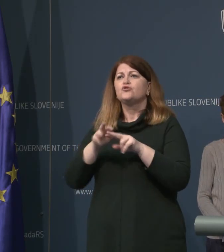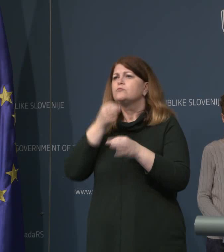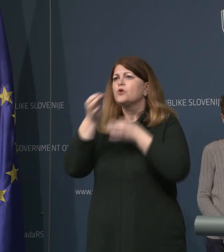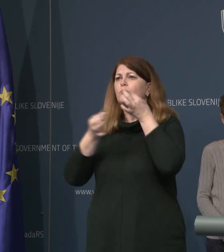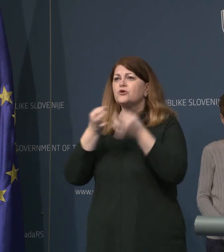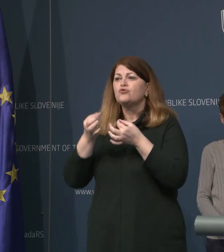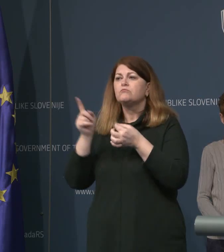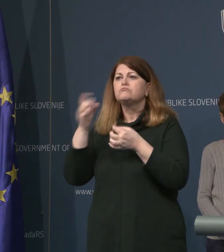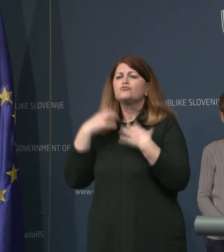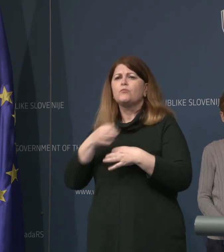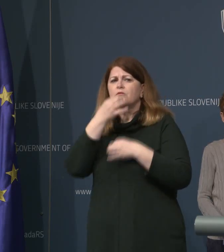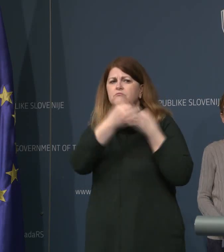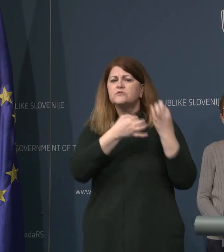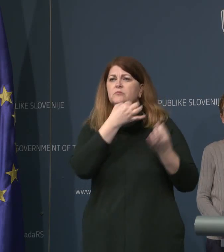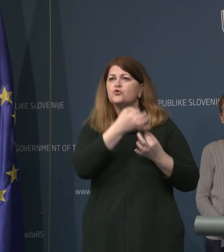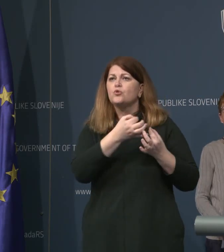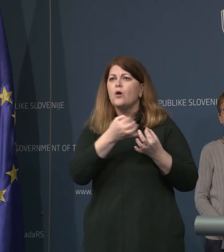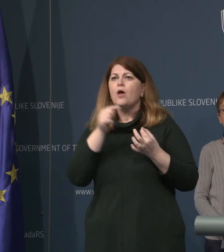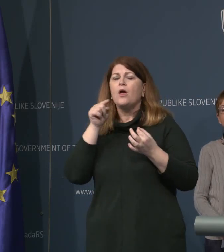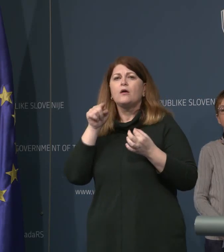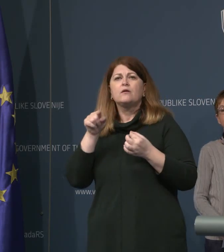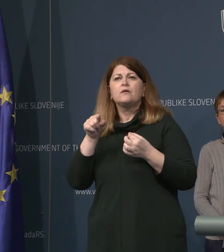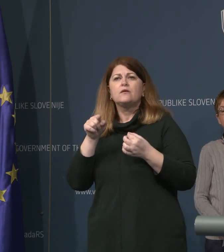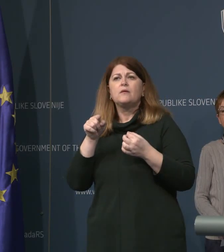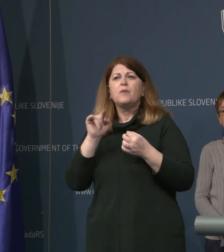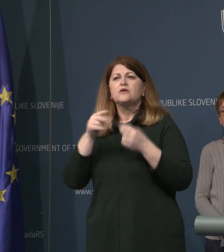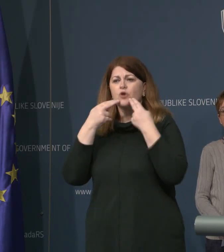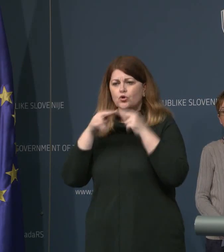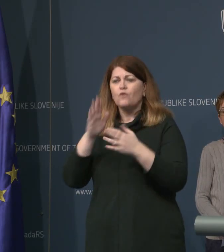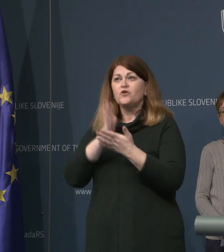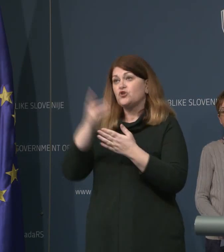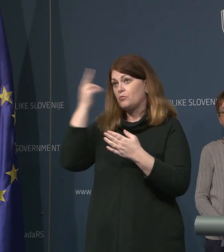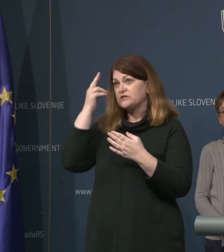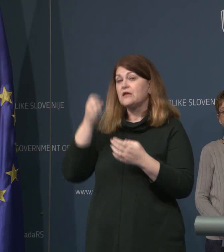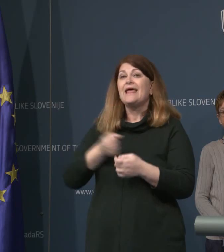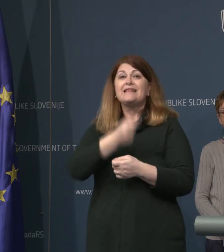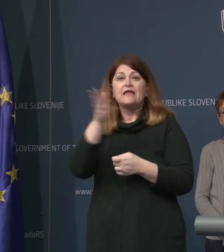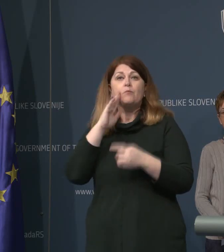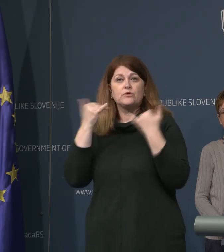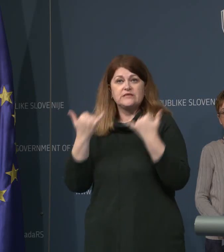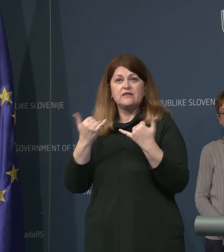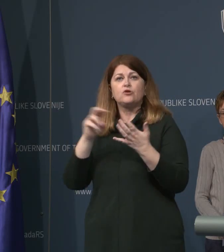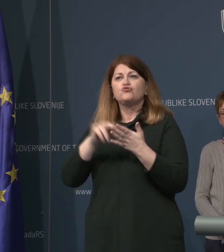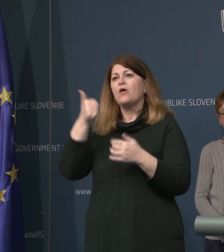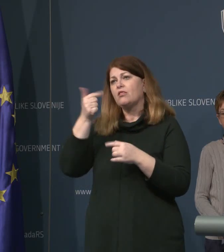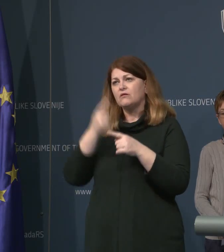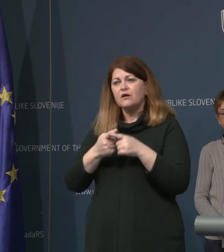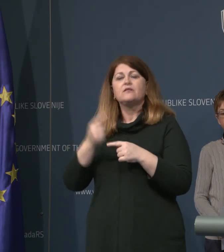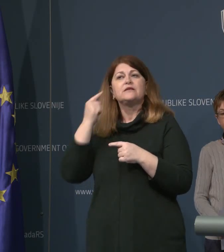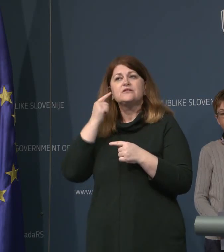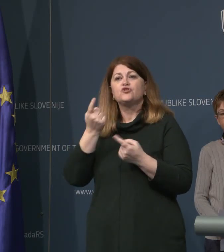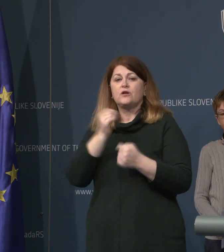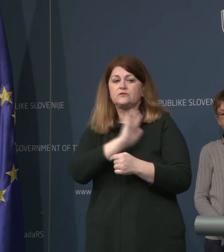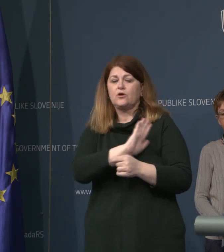vprašanj z njihove strani, ki pa mislim, da so odgovori znani, nekatere boste pa danes še enkrat slišali od